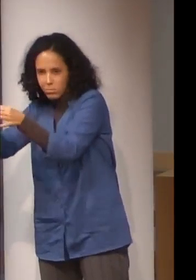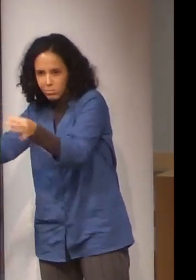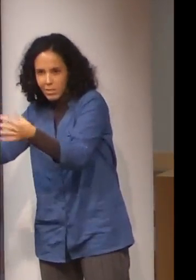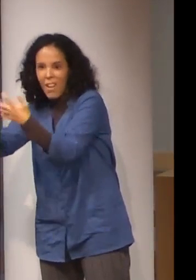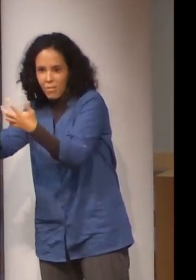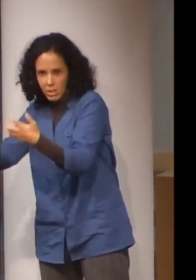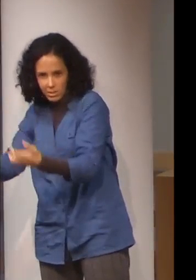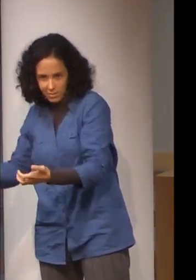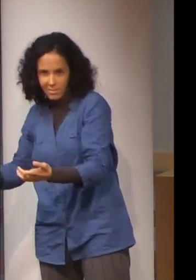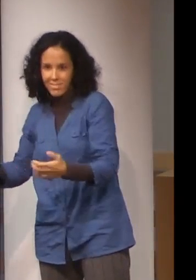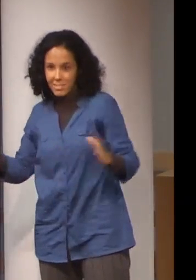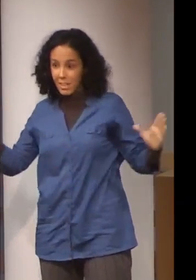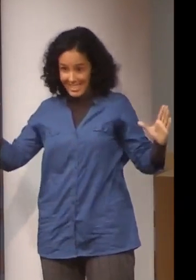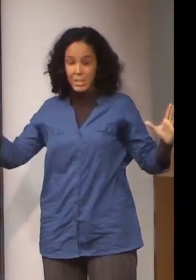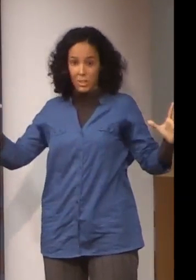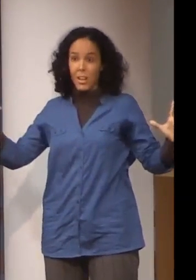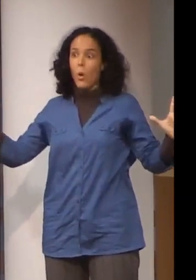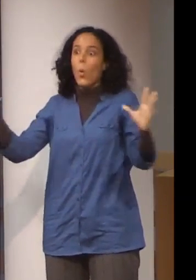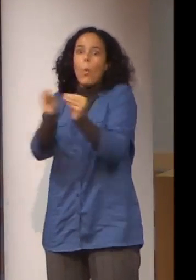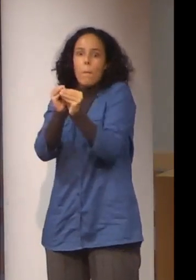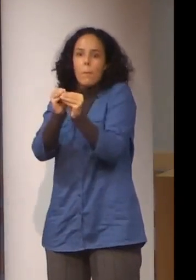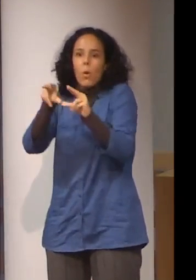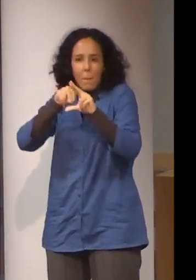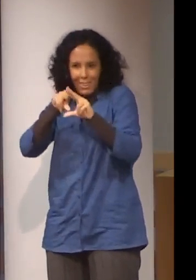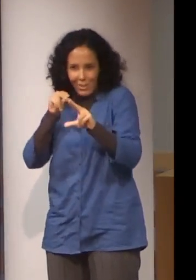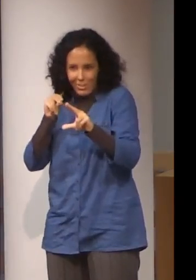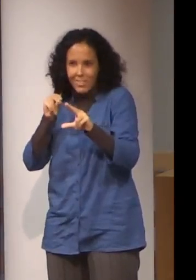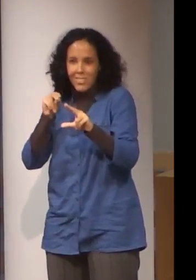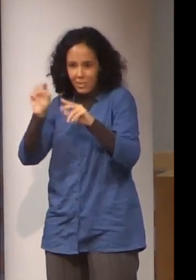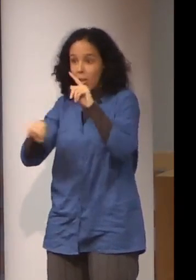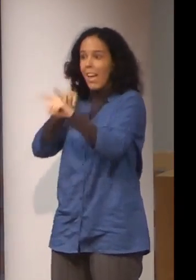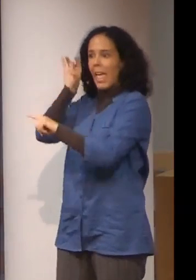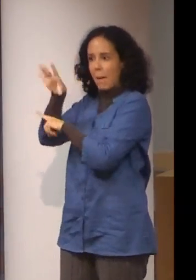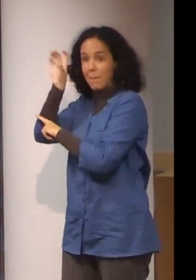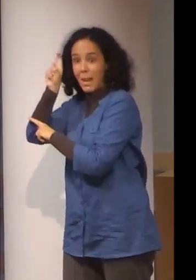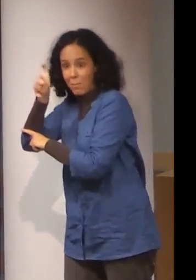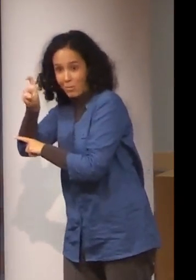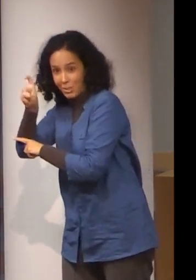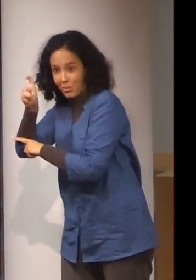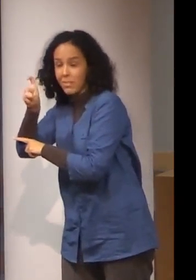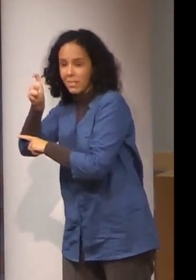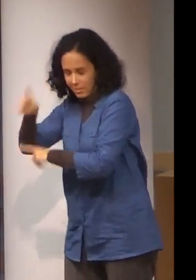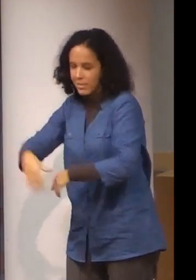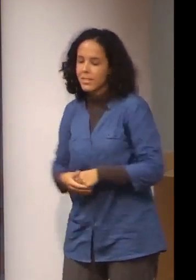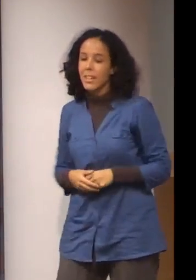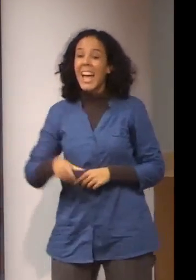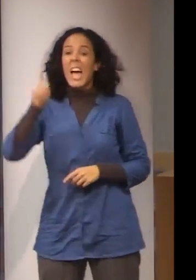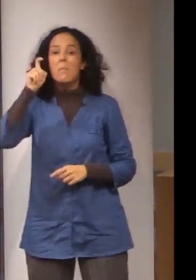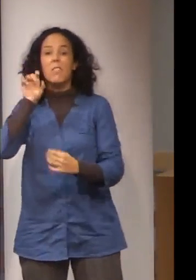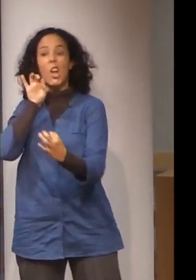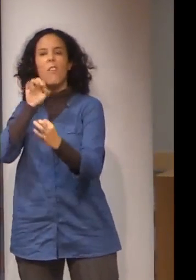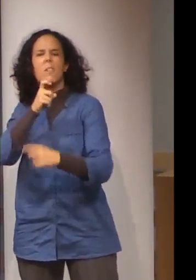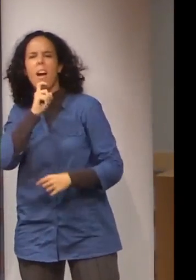material bibliográfico que se había utilizado para elaborar ese trabajo. Y todo eso se componía un vídeo, se enviaba